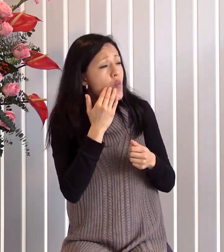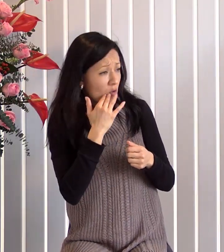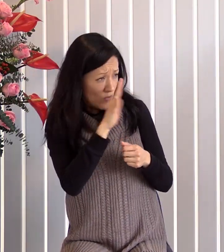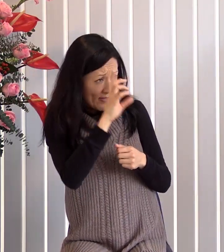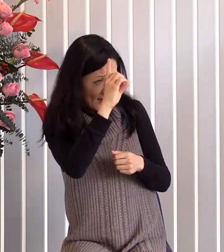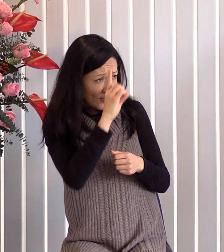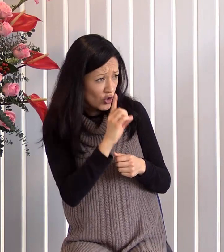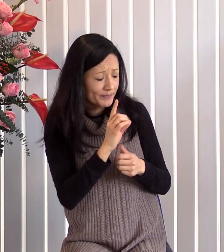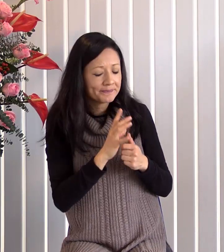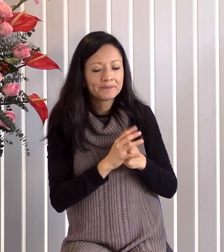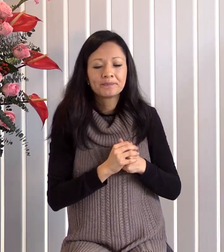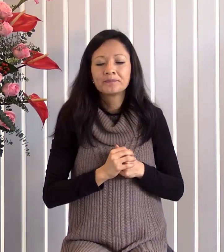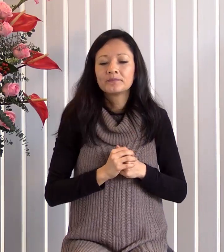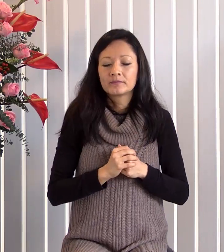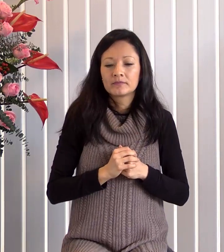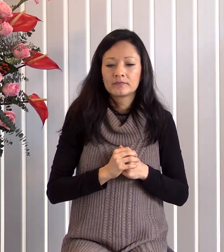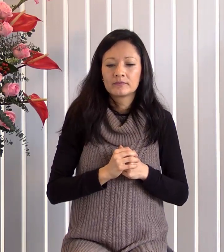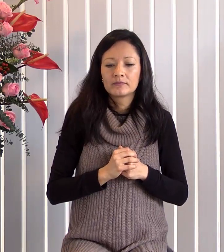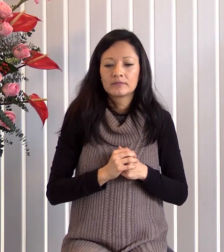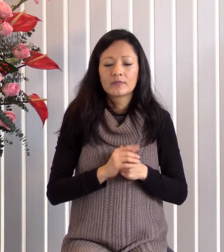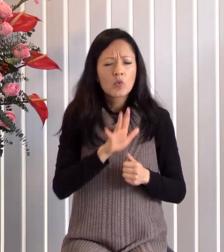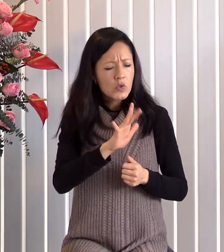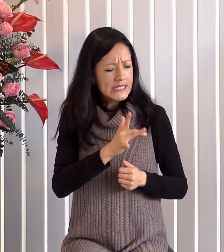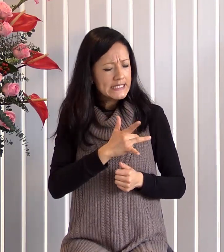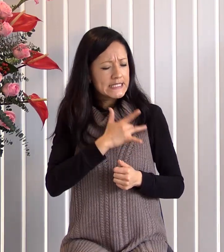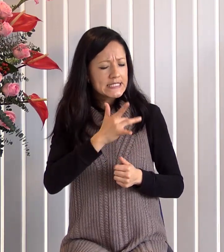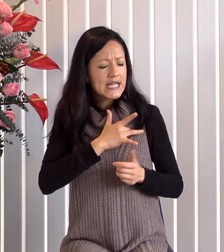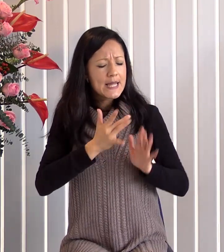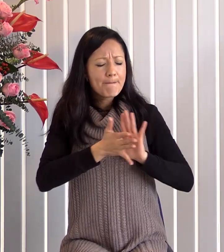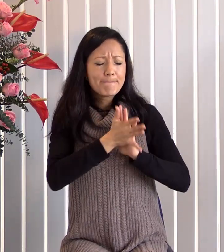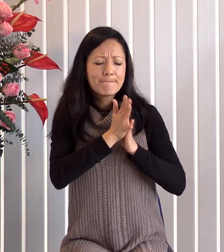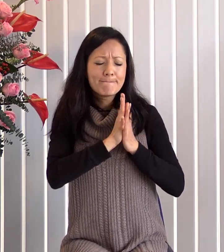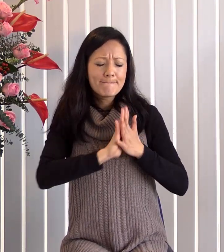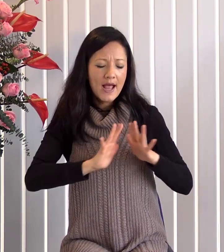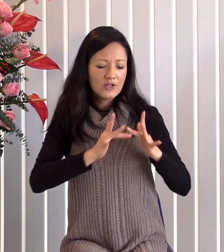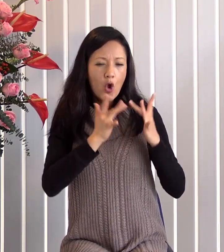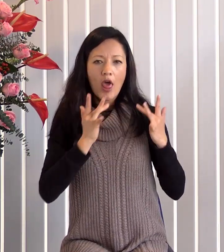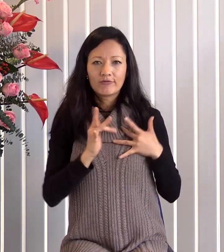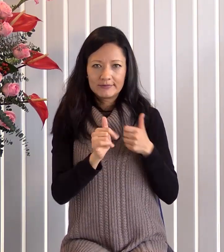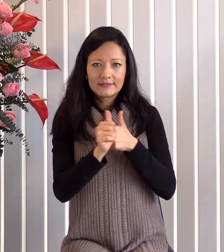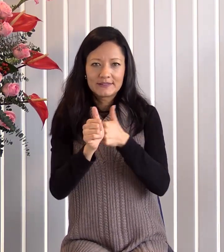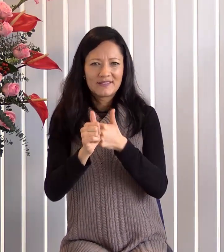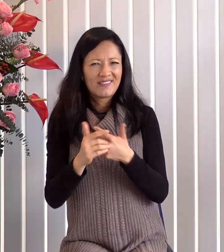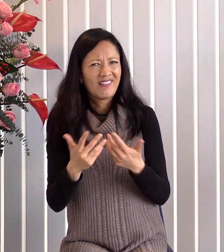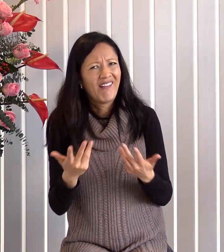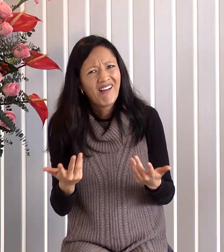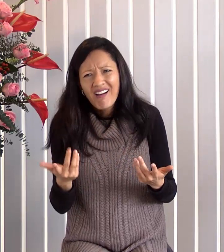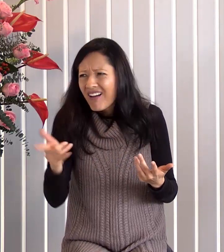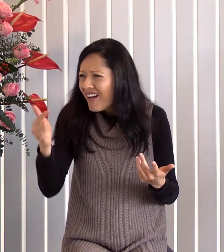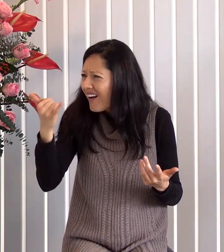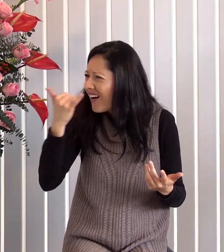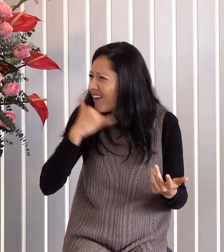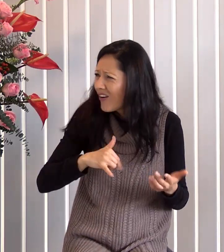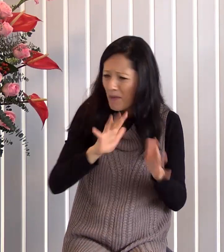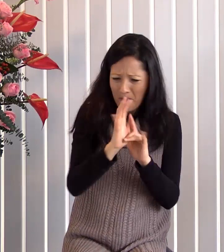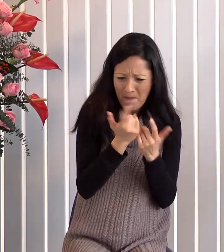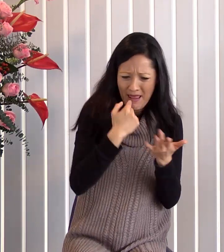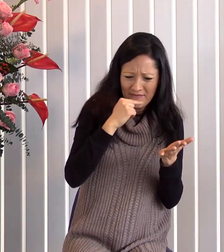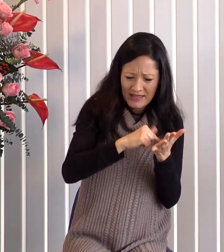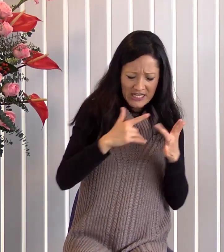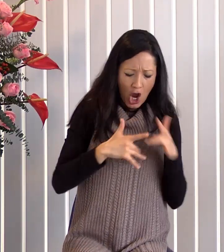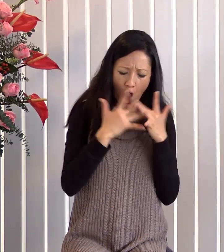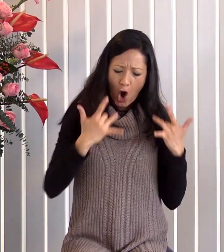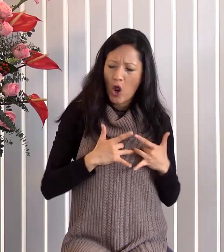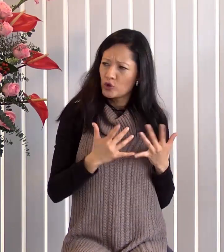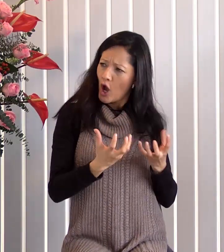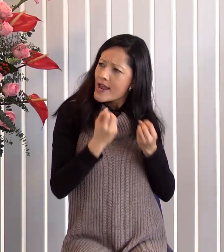una decisión, si sientes paz en tu corazón, síguelo. Ay, viejos, el corazón es engañoso, no sea